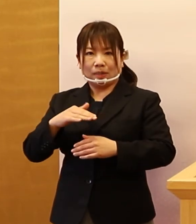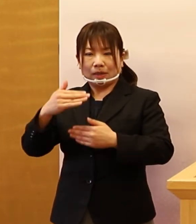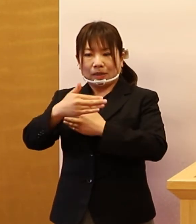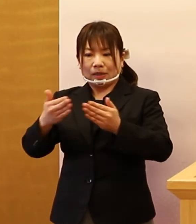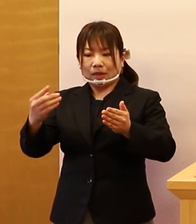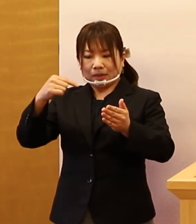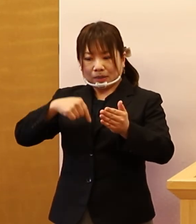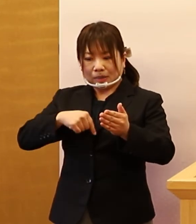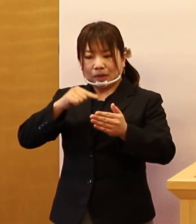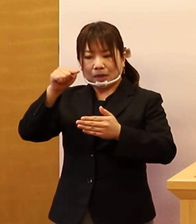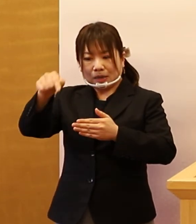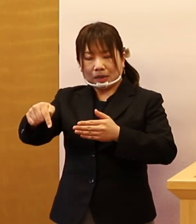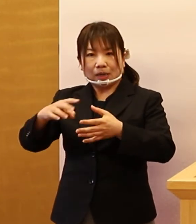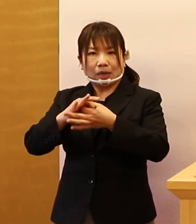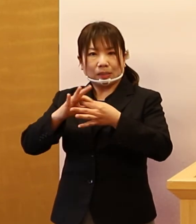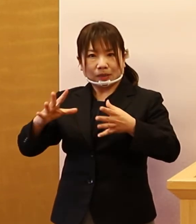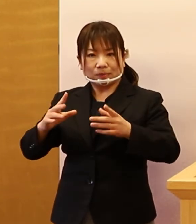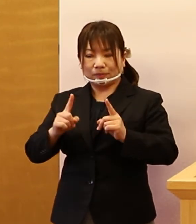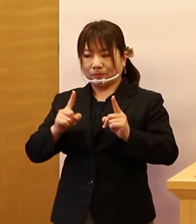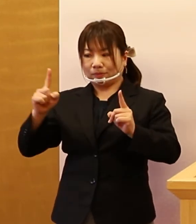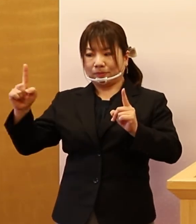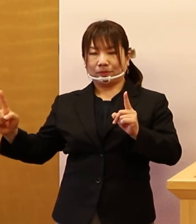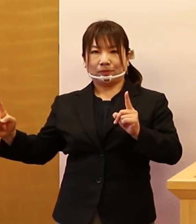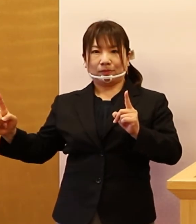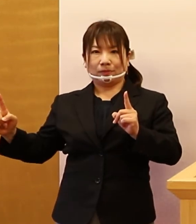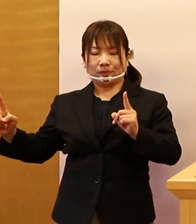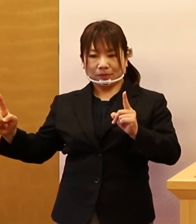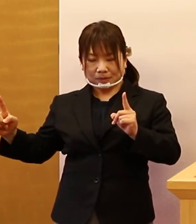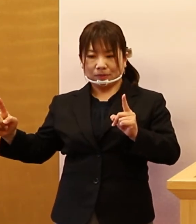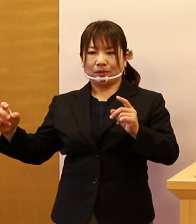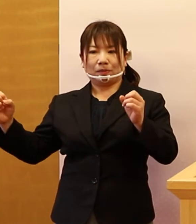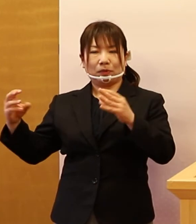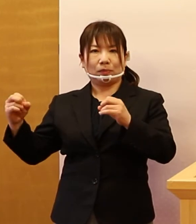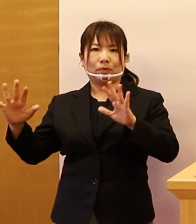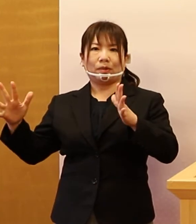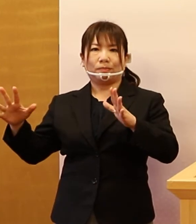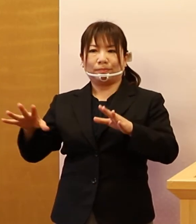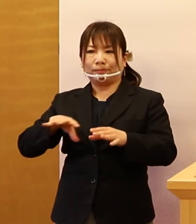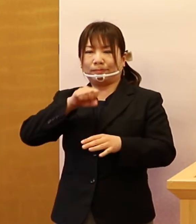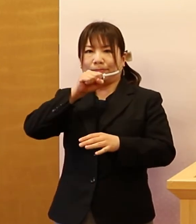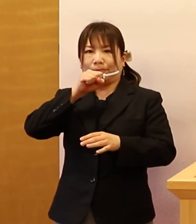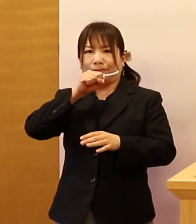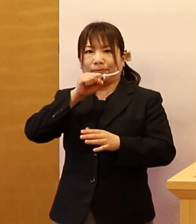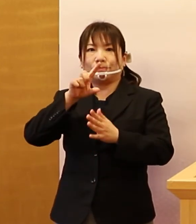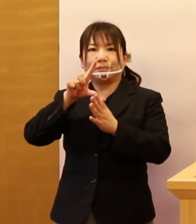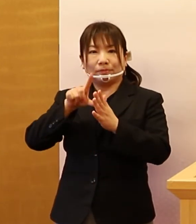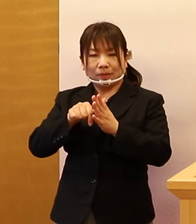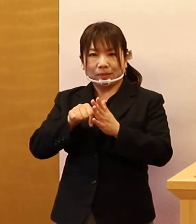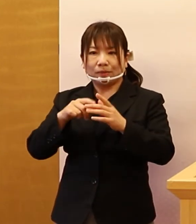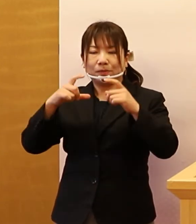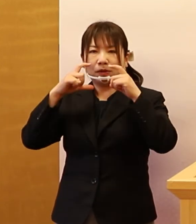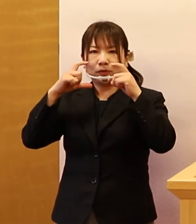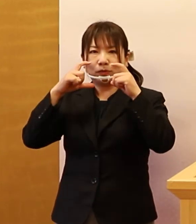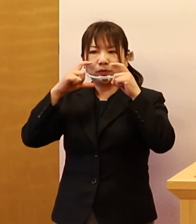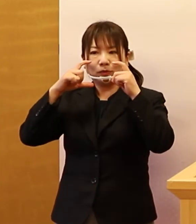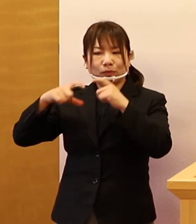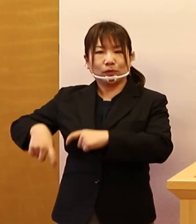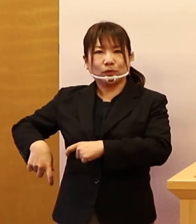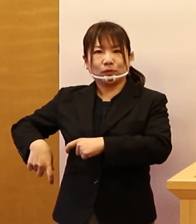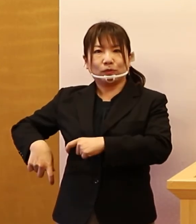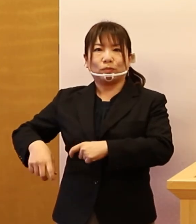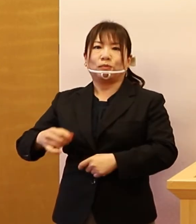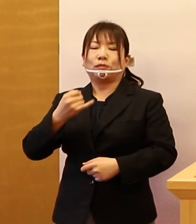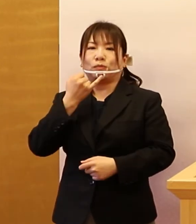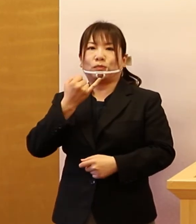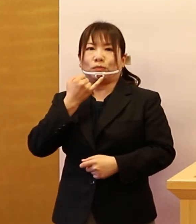確保できる場合で、会話がほとんどない場合にはマスクを着用する必要がないとし